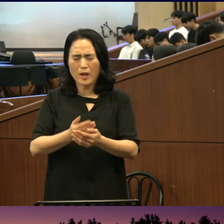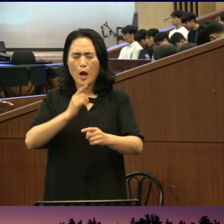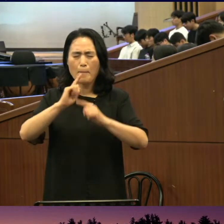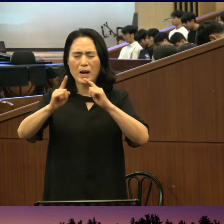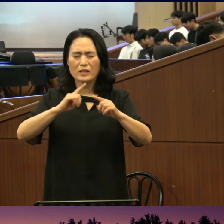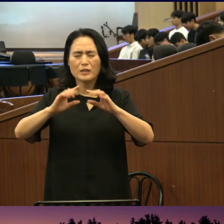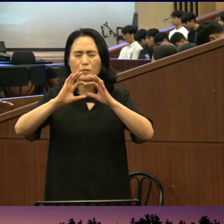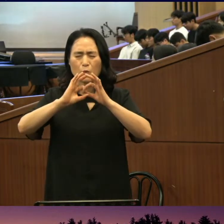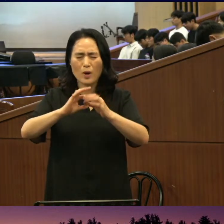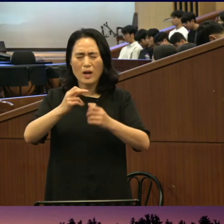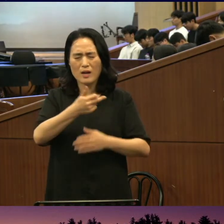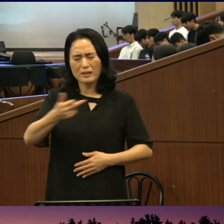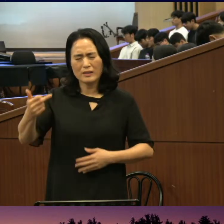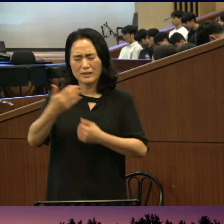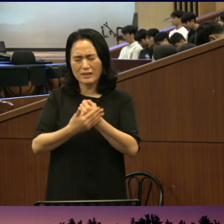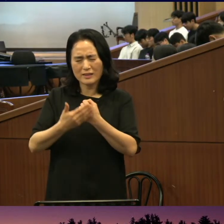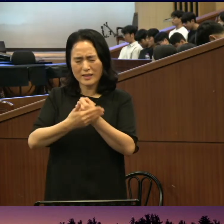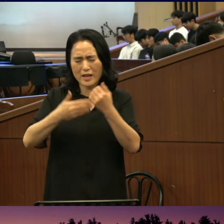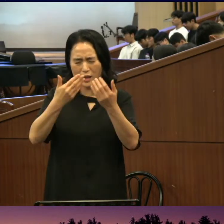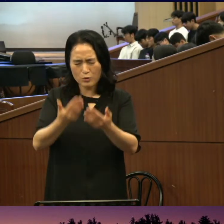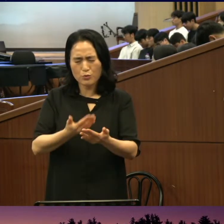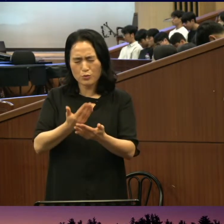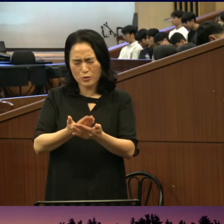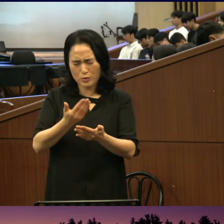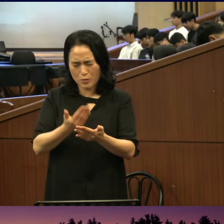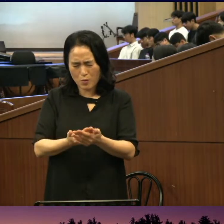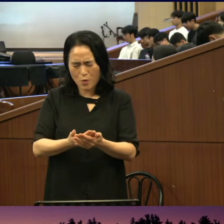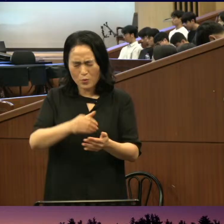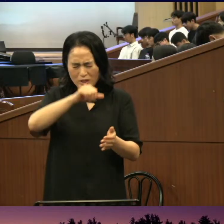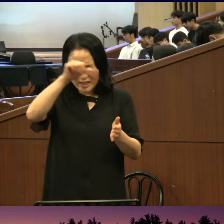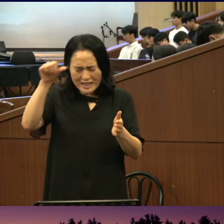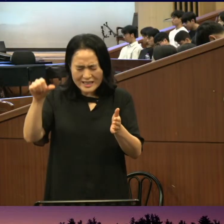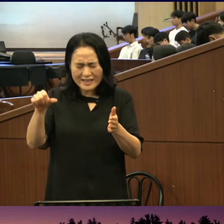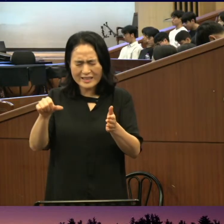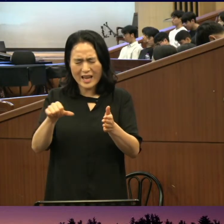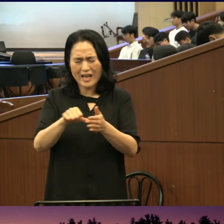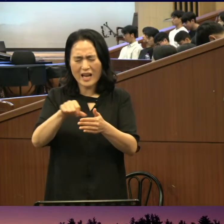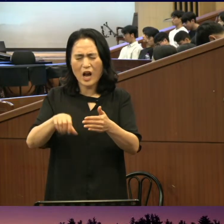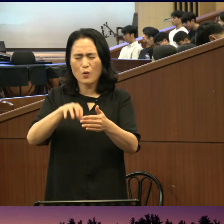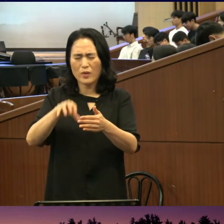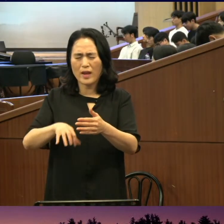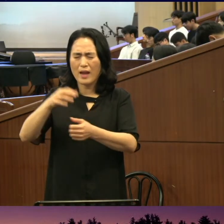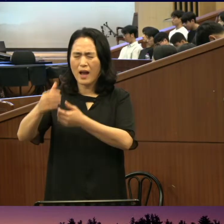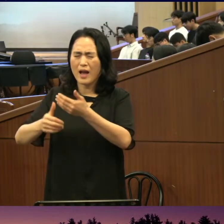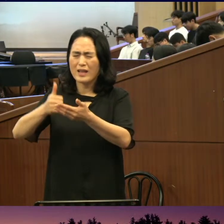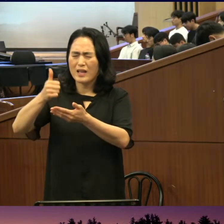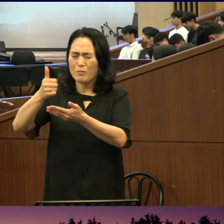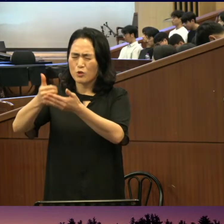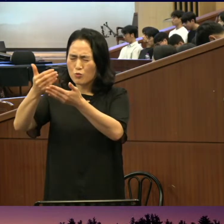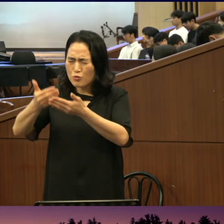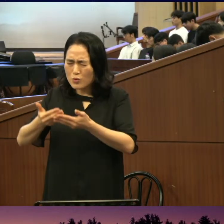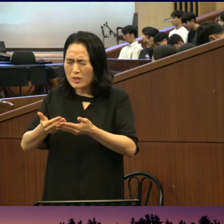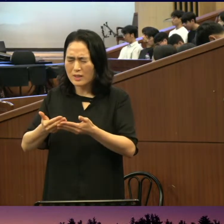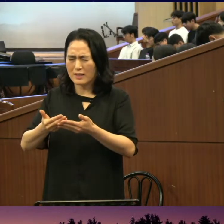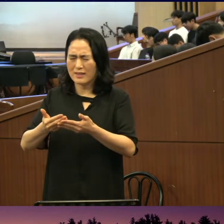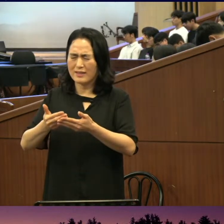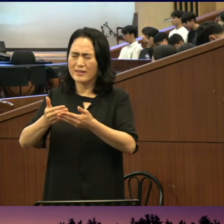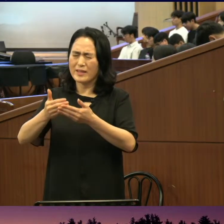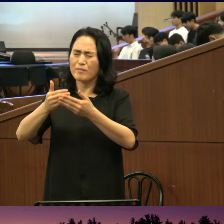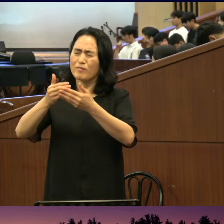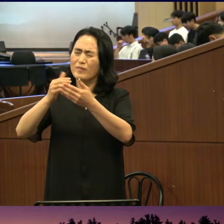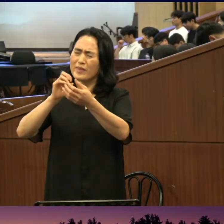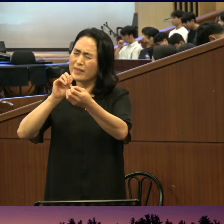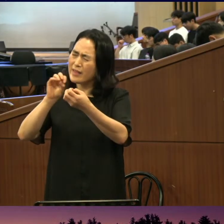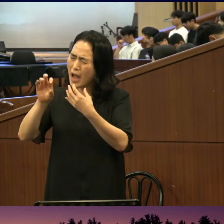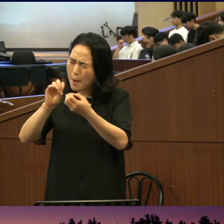은혜를 주시고 우리의 인생에 참 하나님의 놀라운 그 답을 찾고 우리의 모든 문제가 해결되는 이